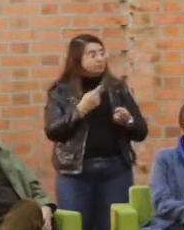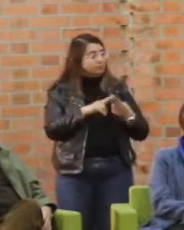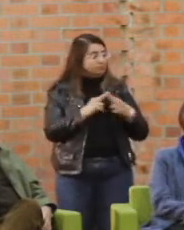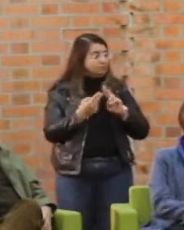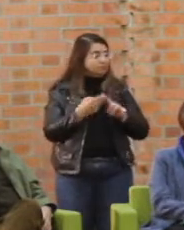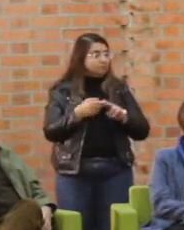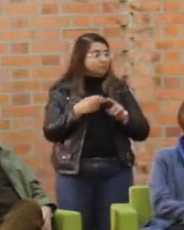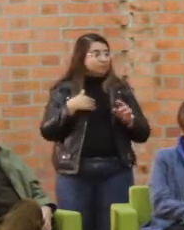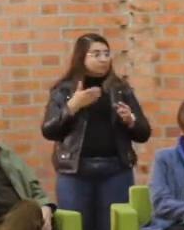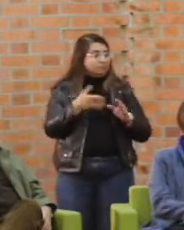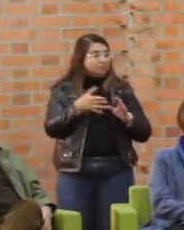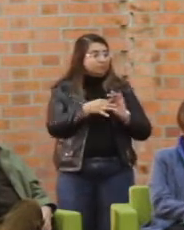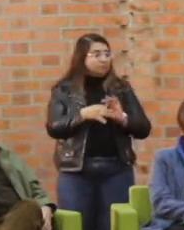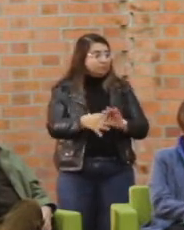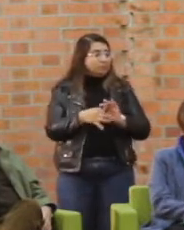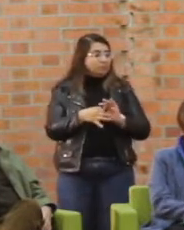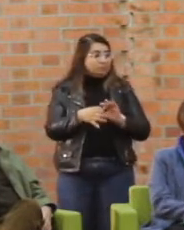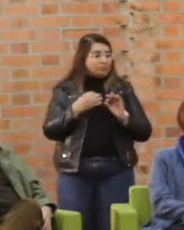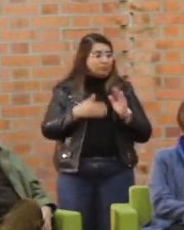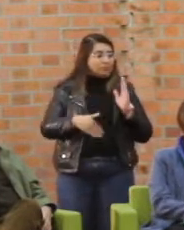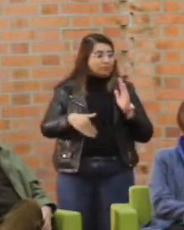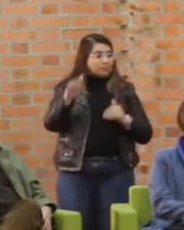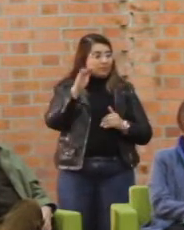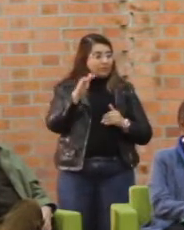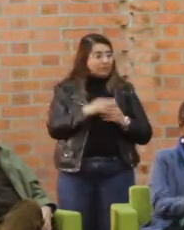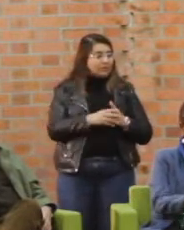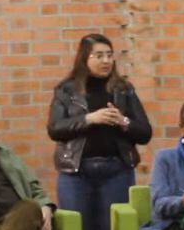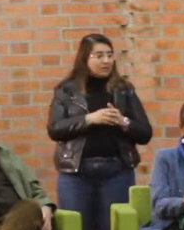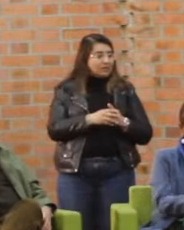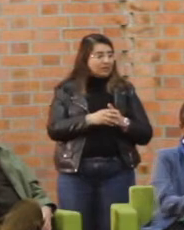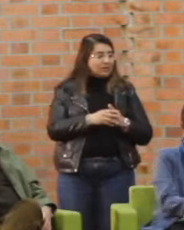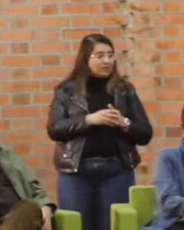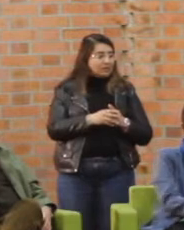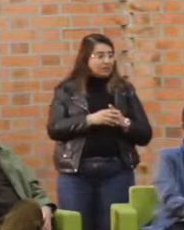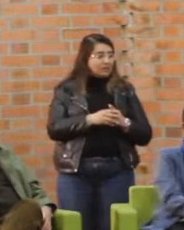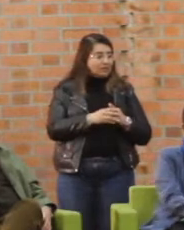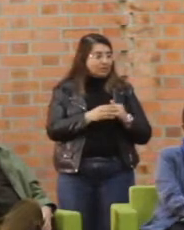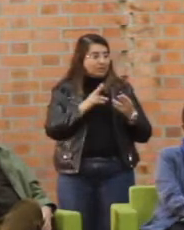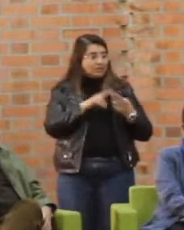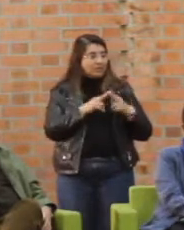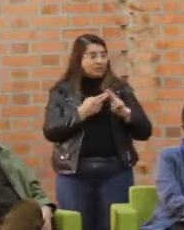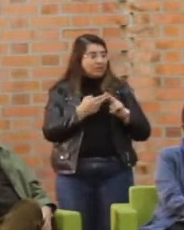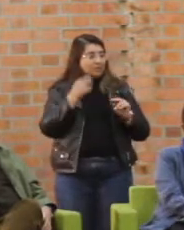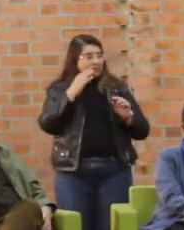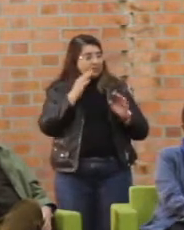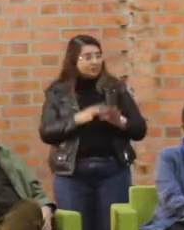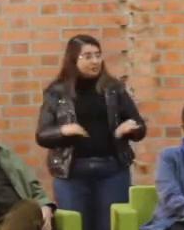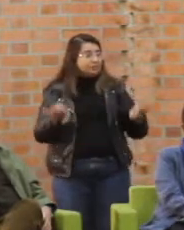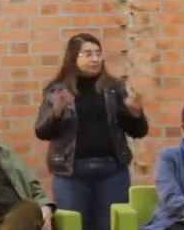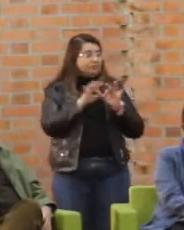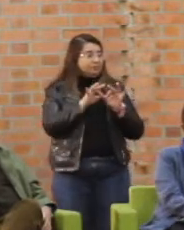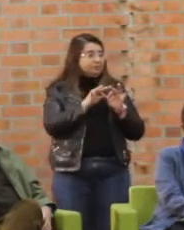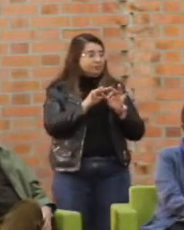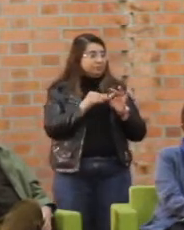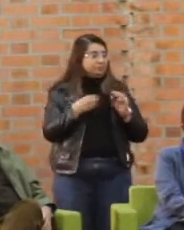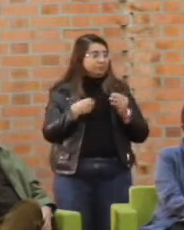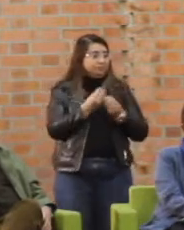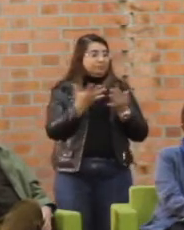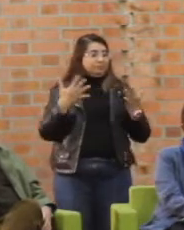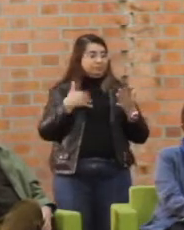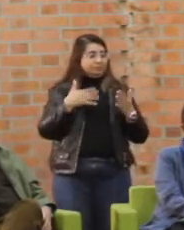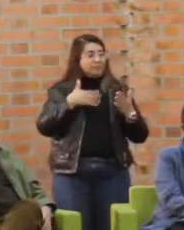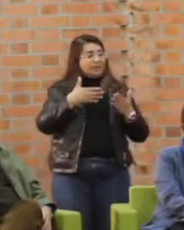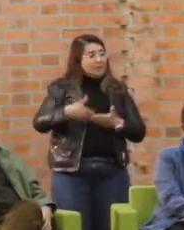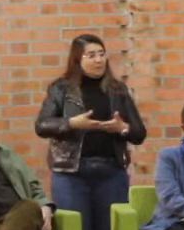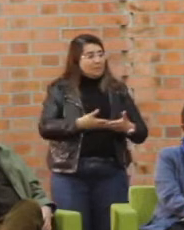maternalismos y precisamente desde el lugar ambiguo de esa de ese de esa ambigüedad porque claro para los maternalismos negar la